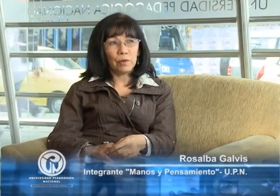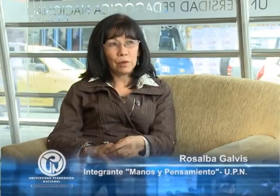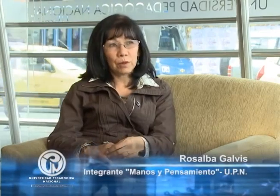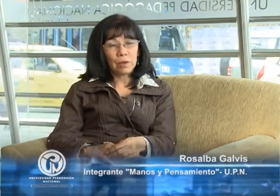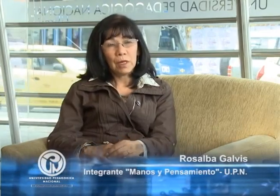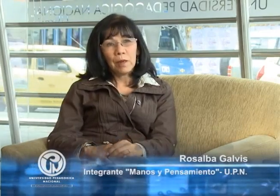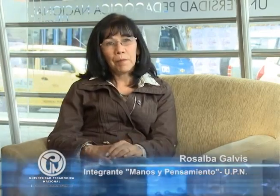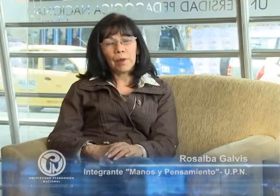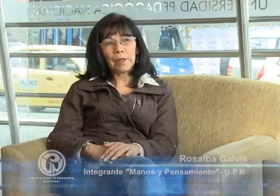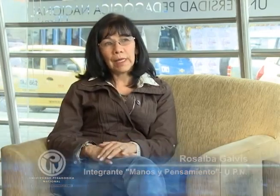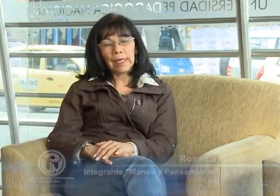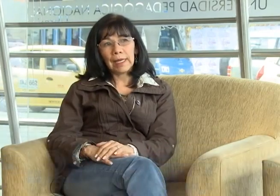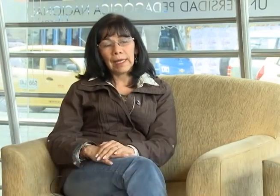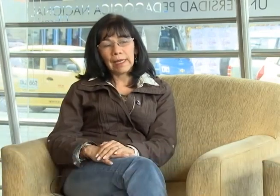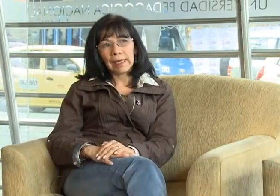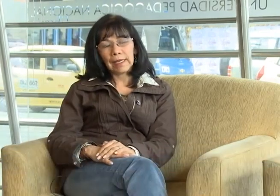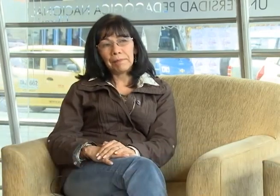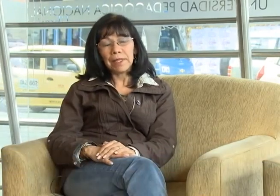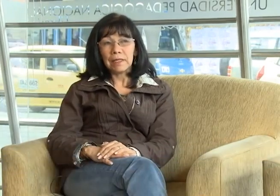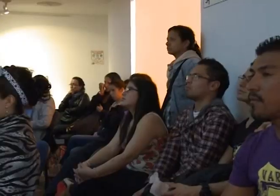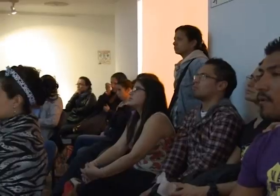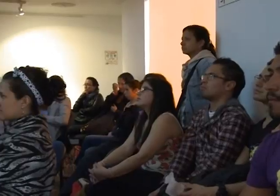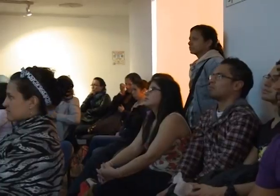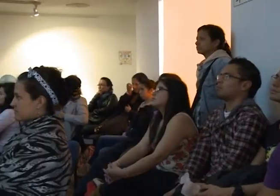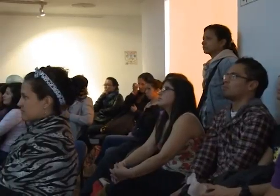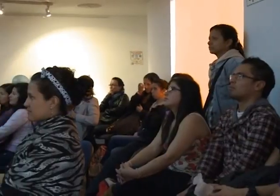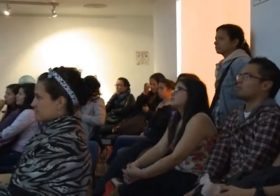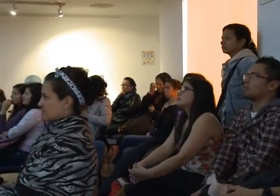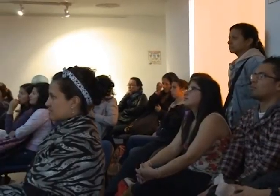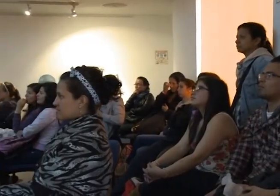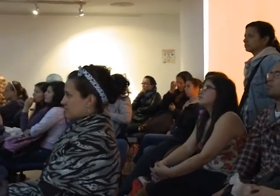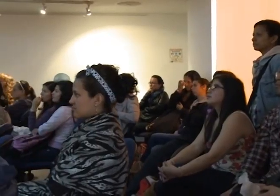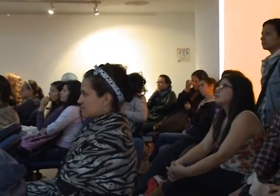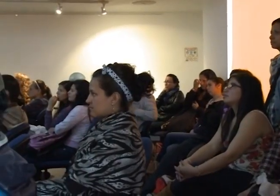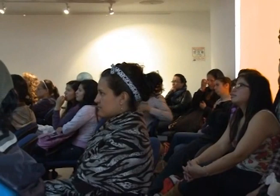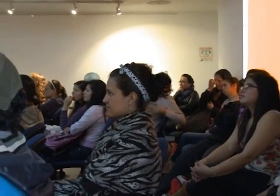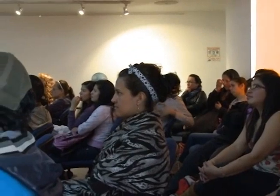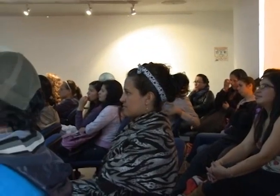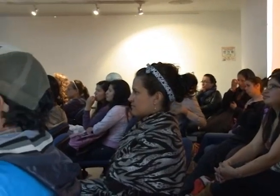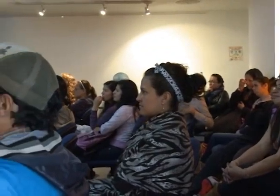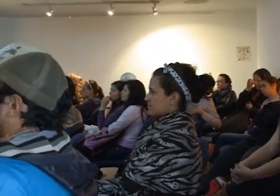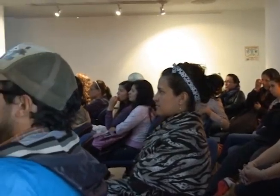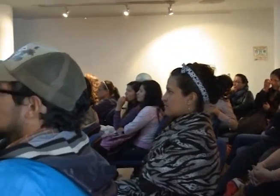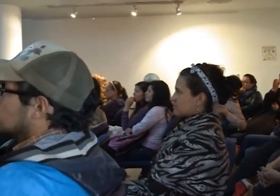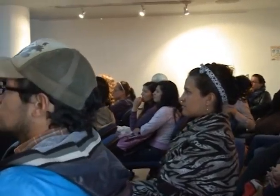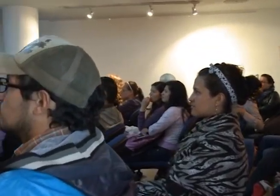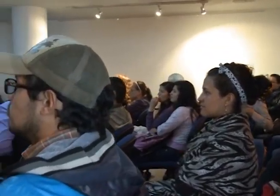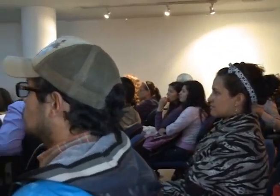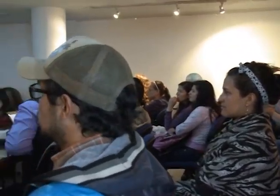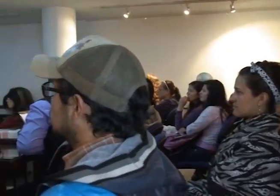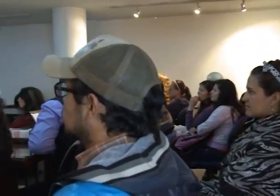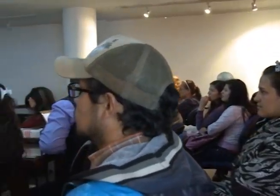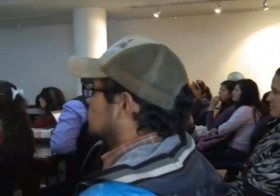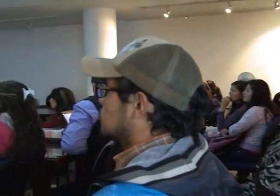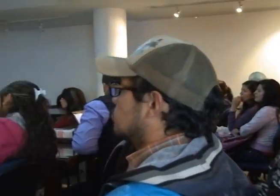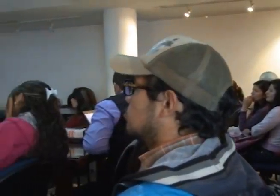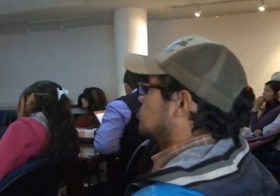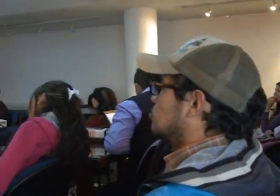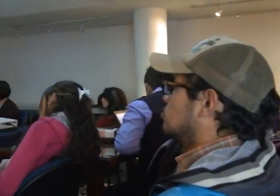profundos. Porque en principio las personas, los aspirantes sordos, llegan a la universidad y no tienen un buen